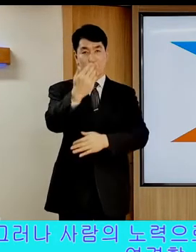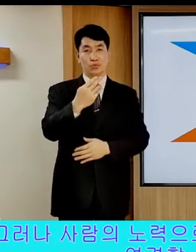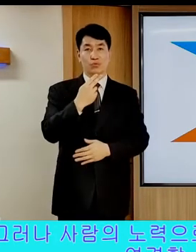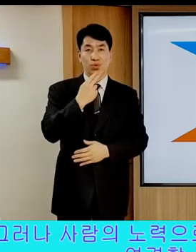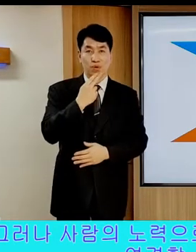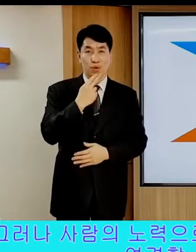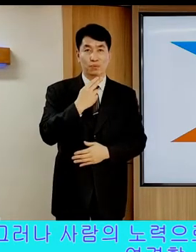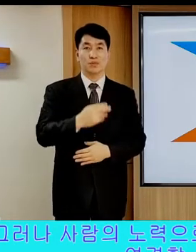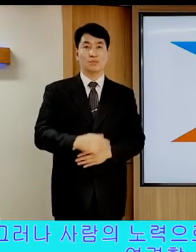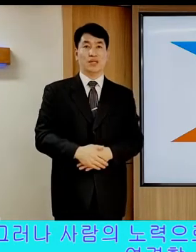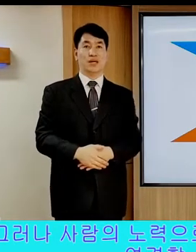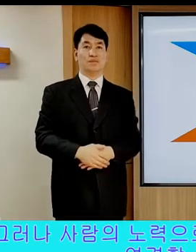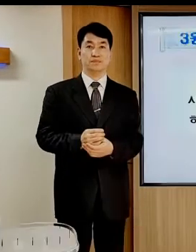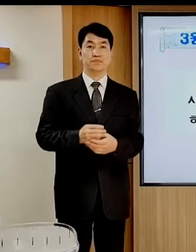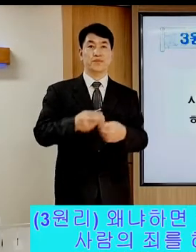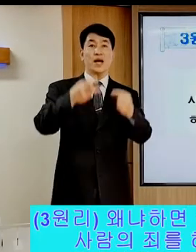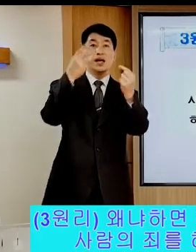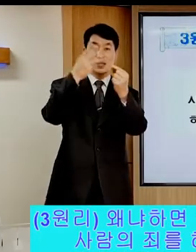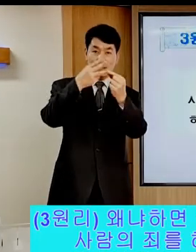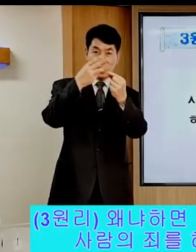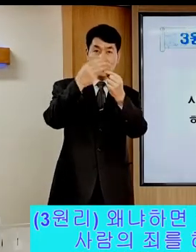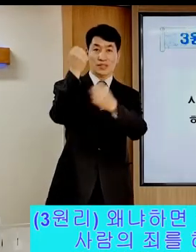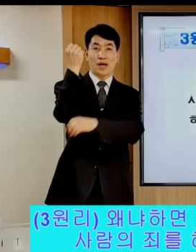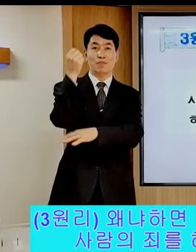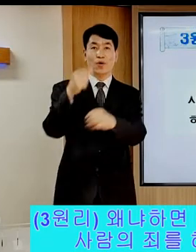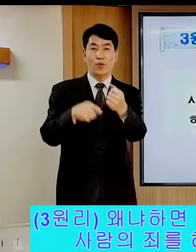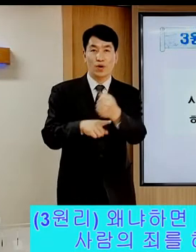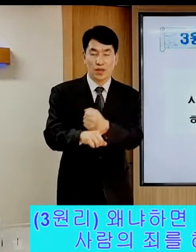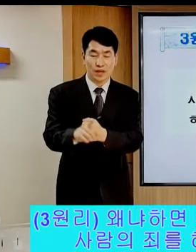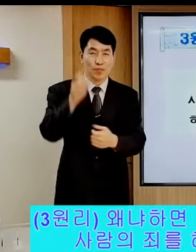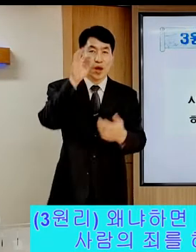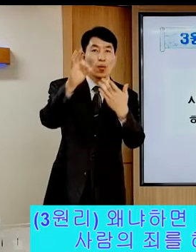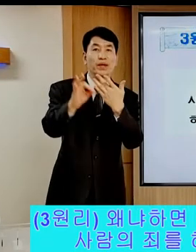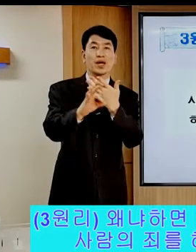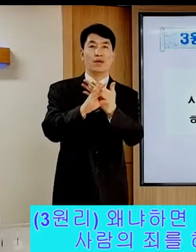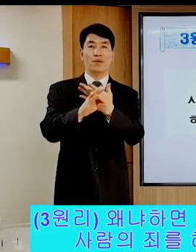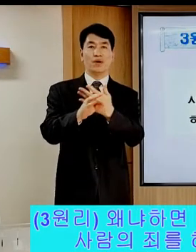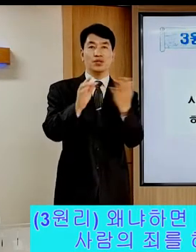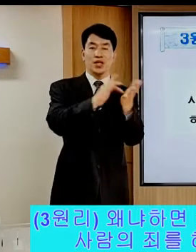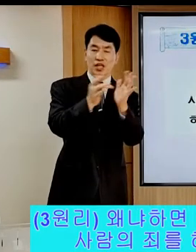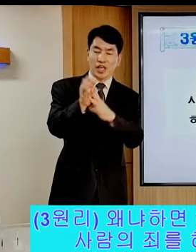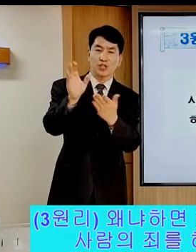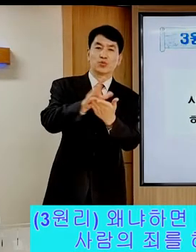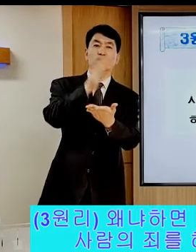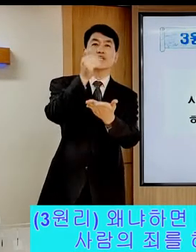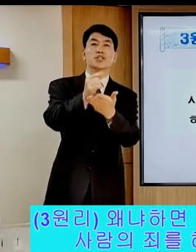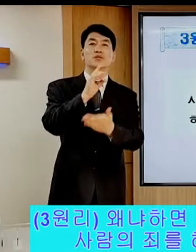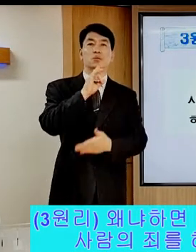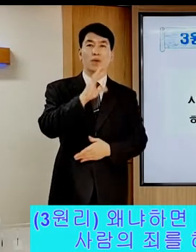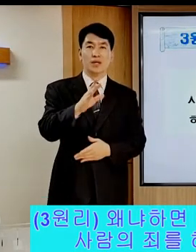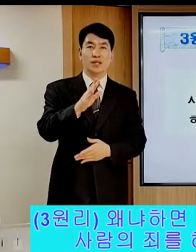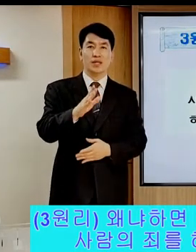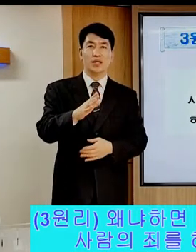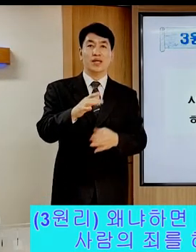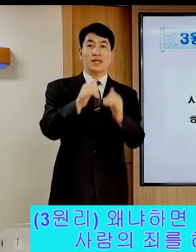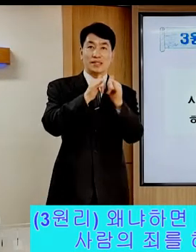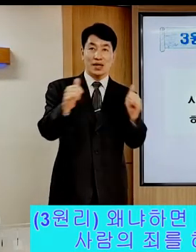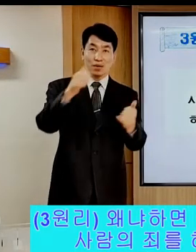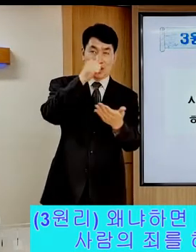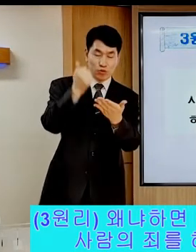수 없습니다. 3. 원리. 왜냐하면 예수 그리스도만이 사람의